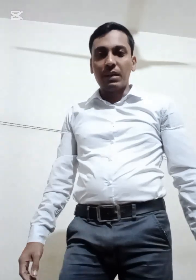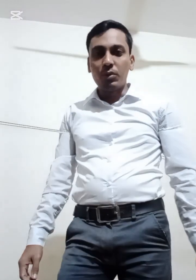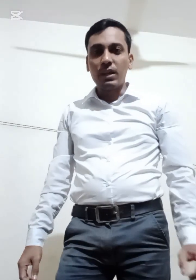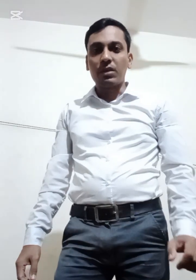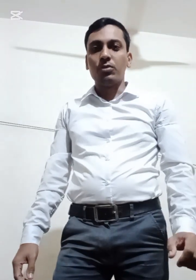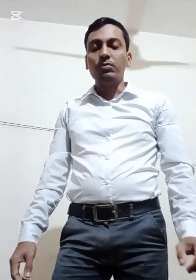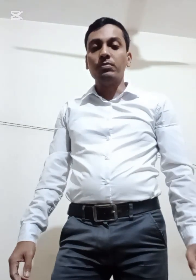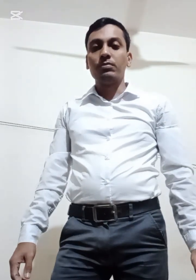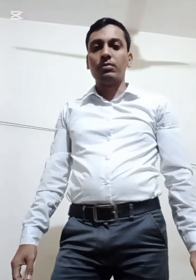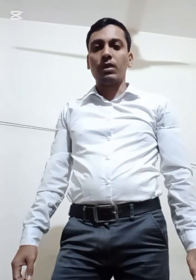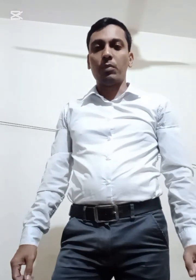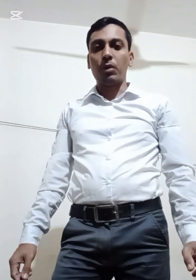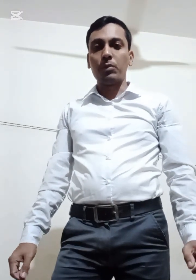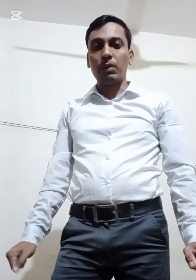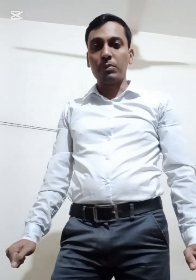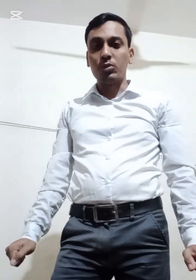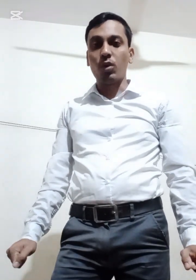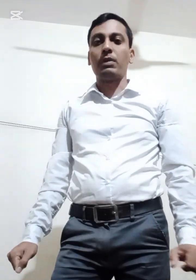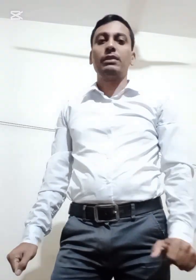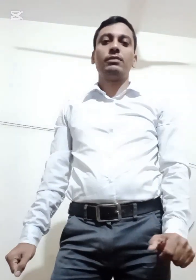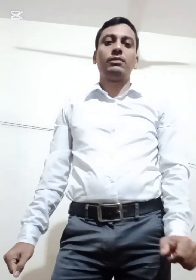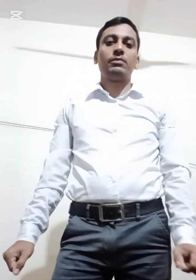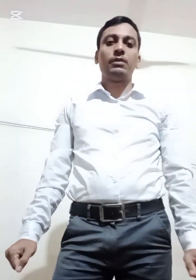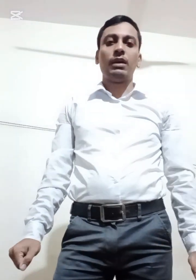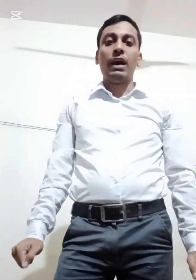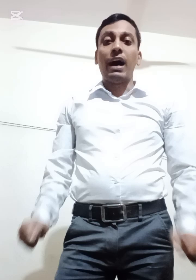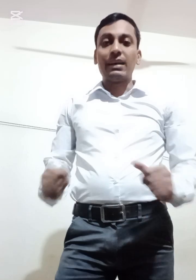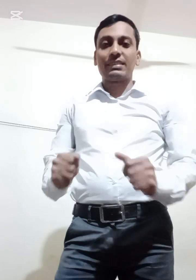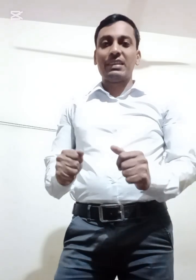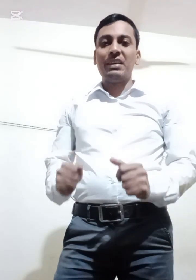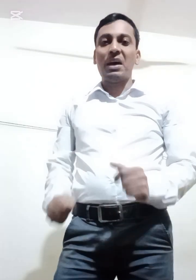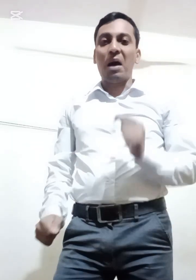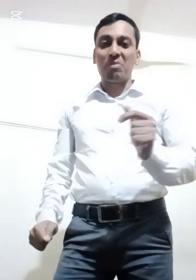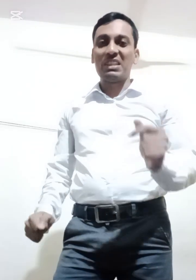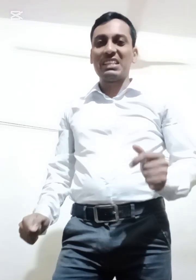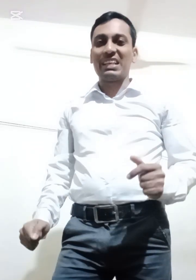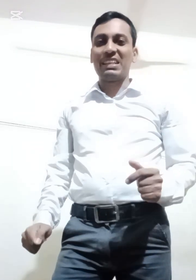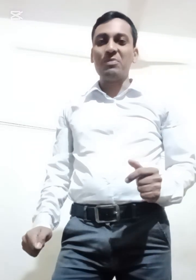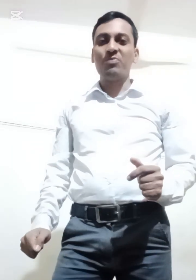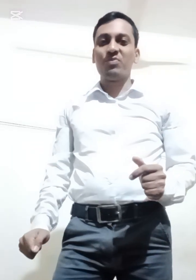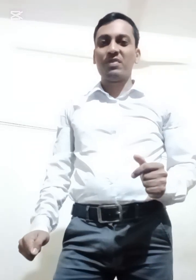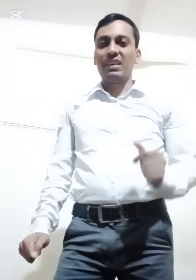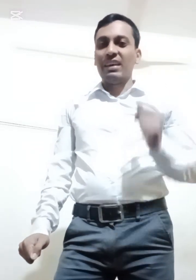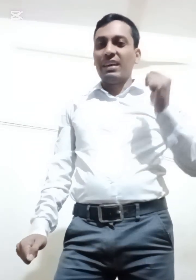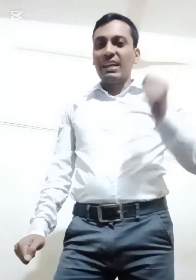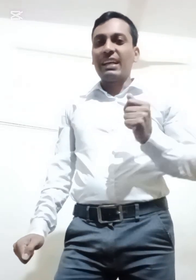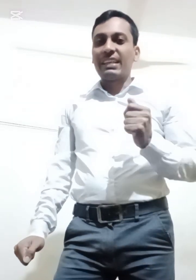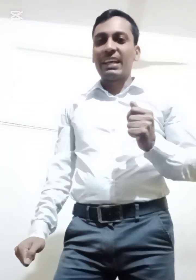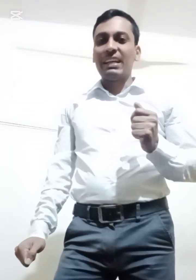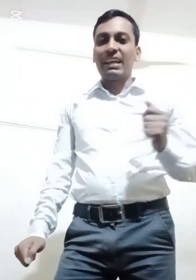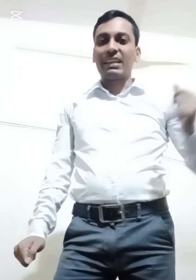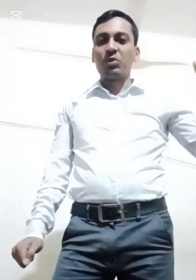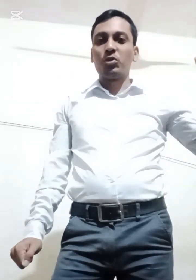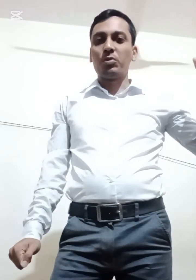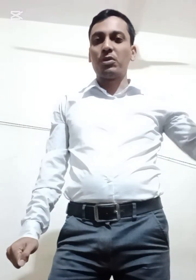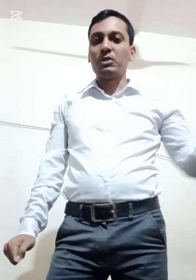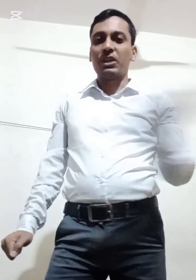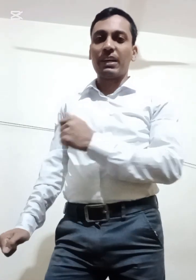আসসালামু আলাইকুম, আমি মোহাম্মদ মাহফুজুর রহমান। আজকে আপনাদের সাথে ইলেকট্রিক্যালের একটা গুরুত্বপূর্ণ বিষয় নিয়ে